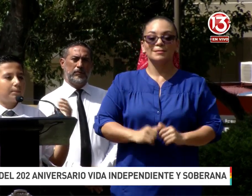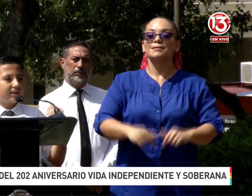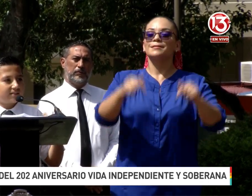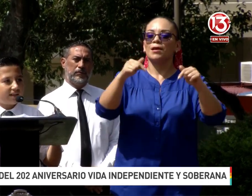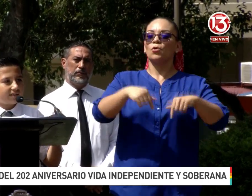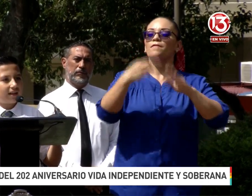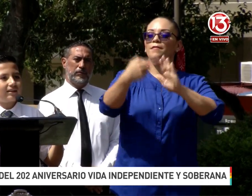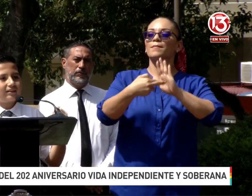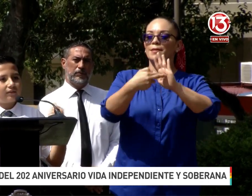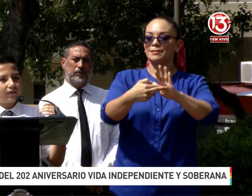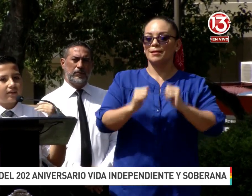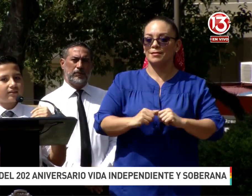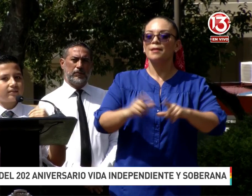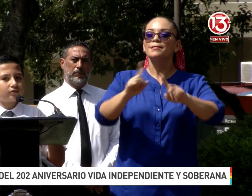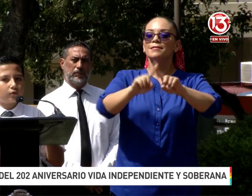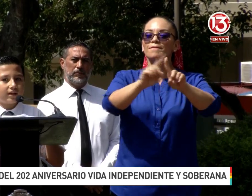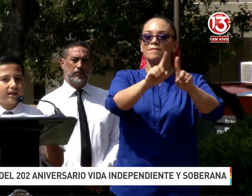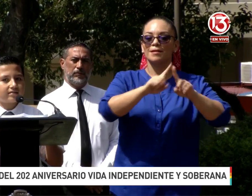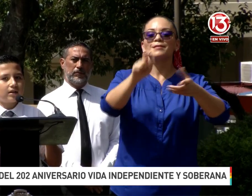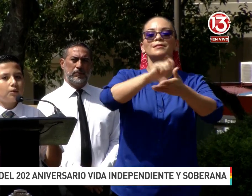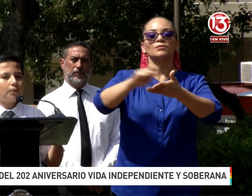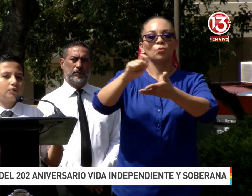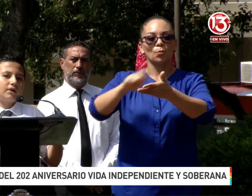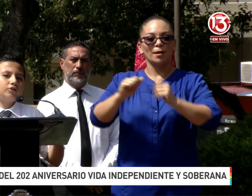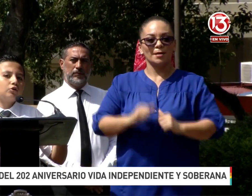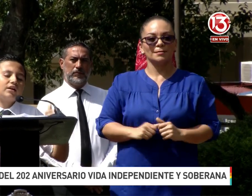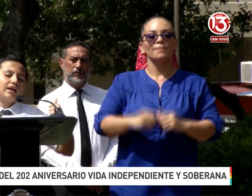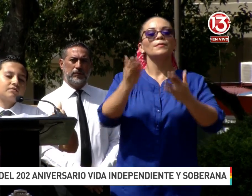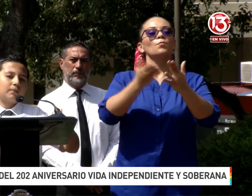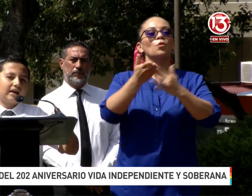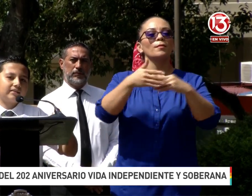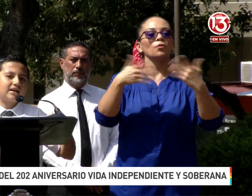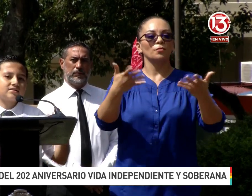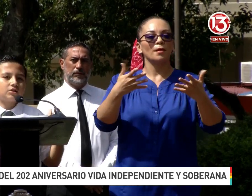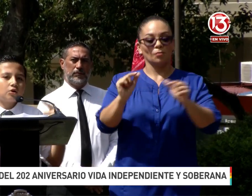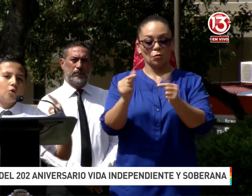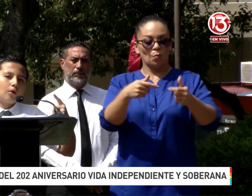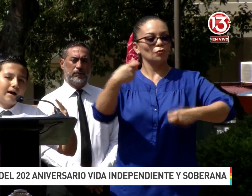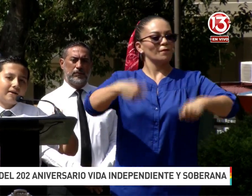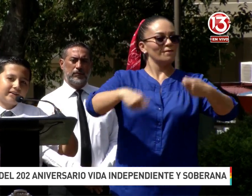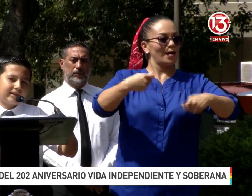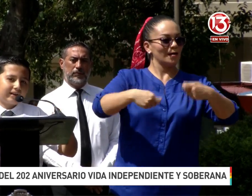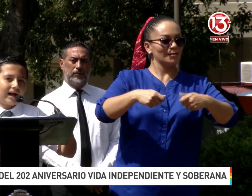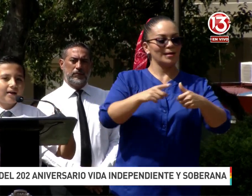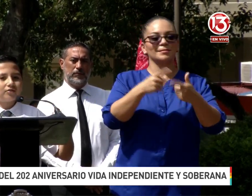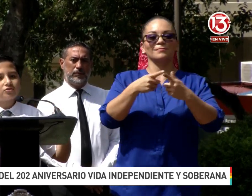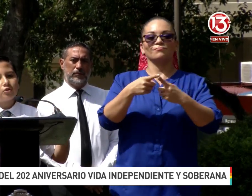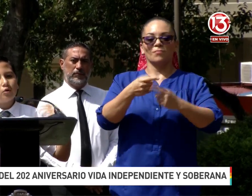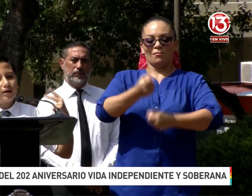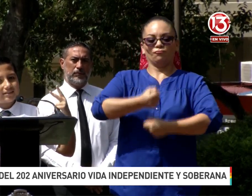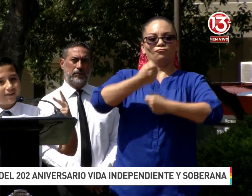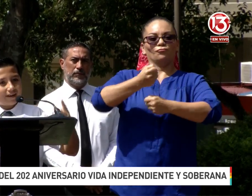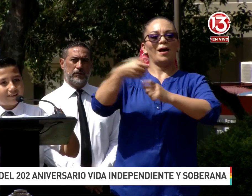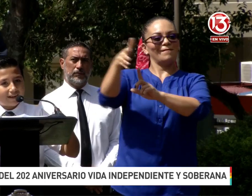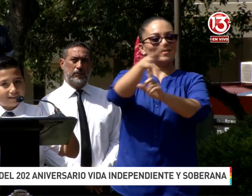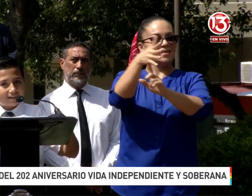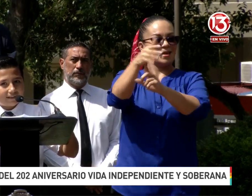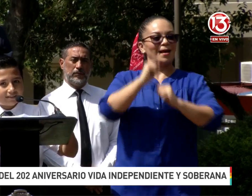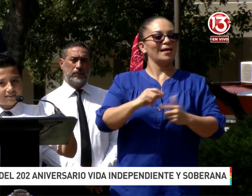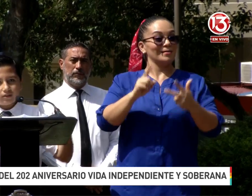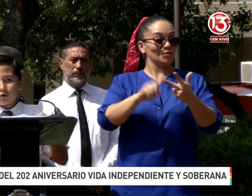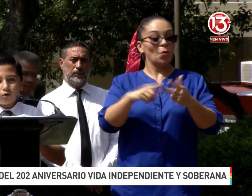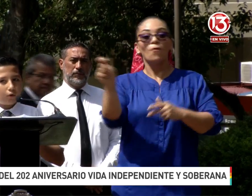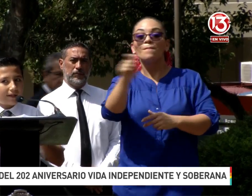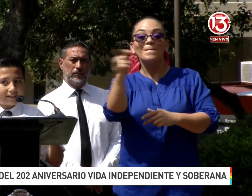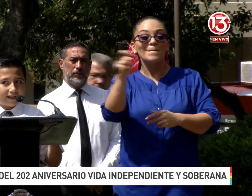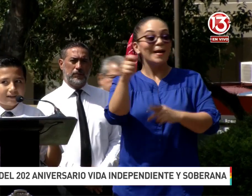hoy representan las diferentes escuelas por medio de las bandas o abanderados o hasta